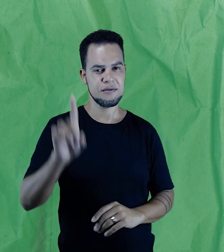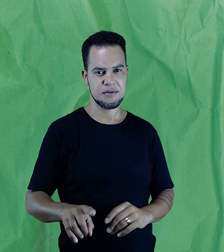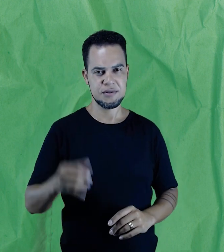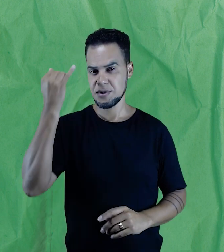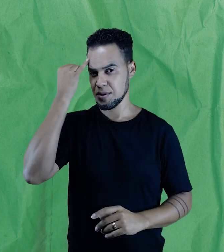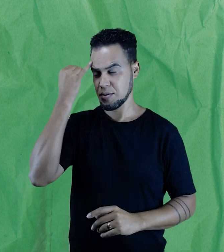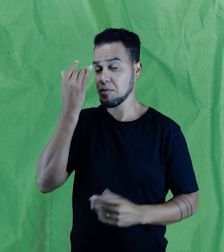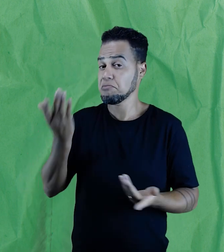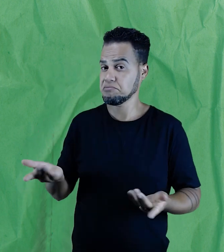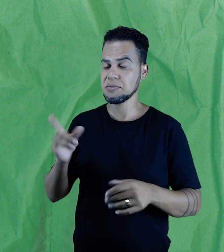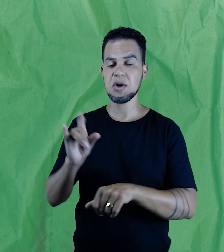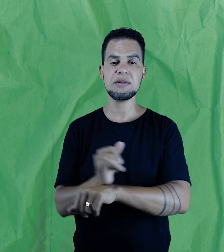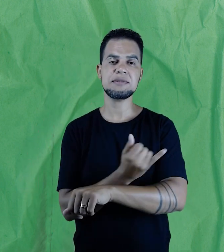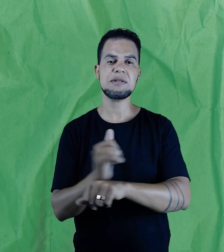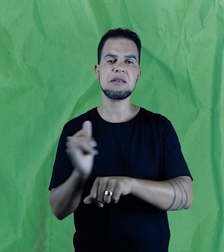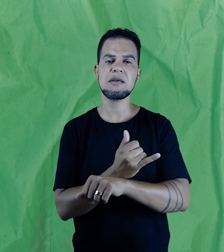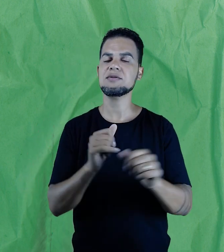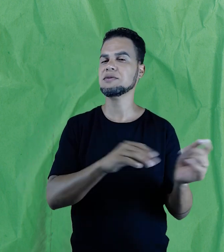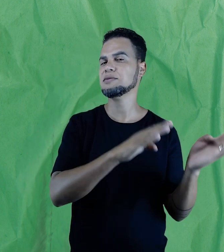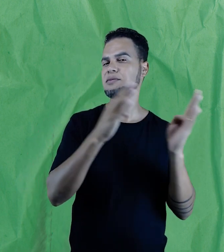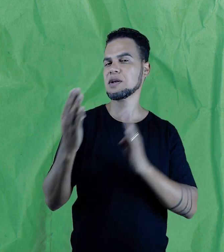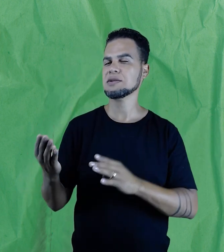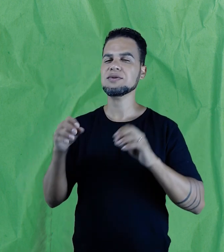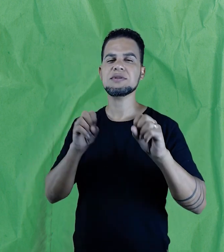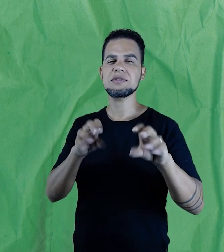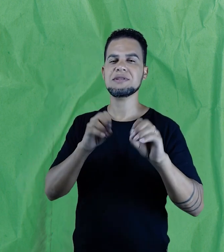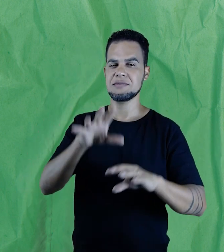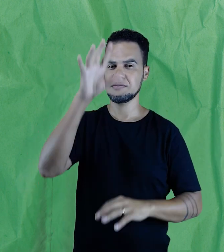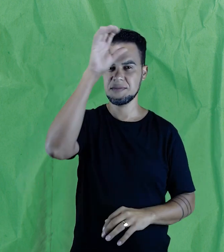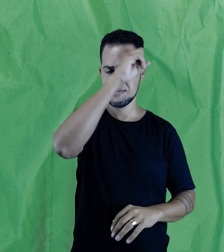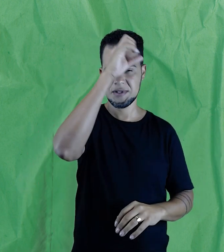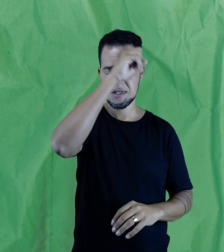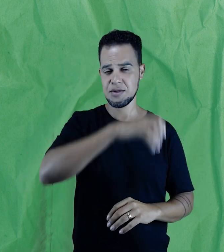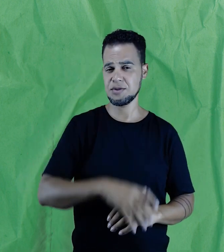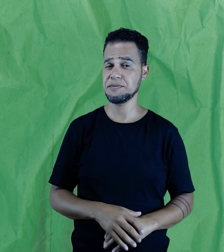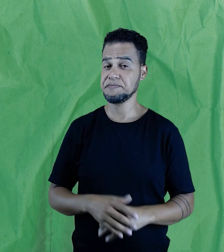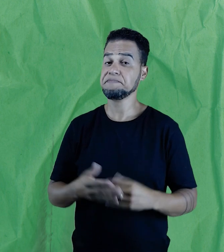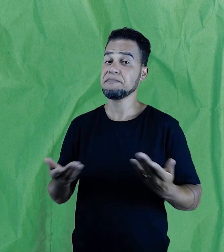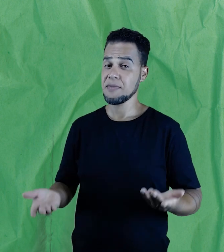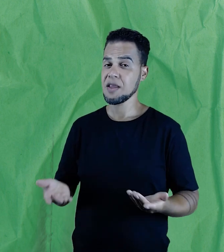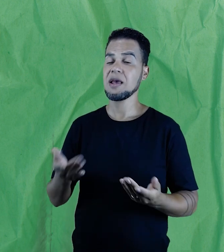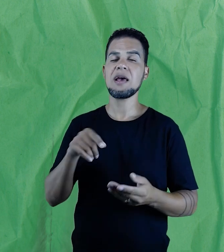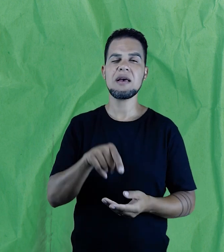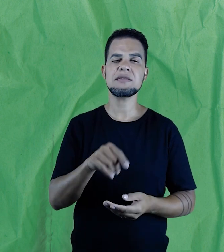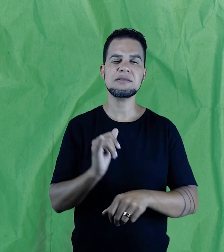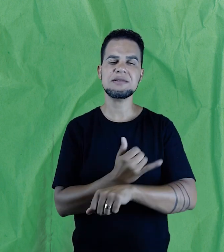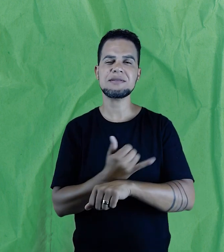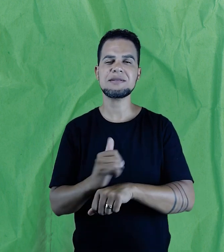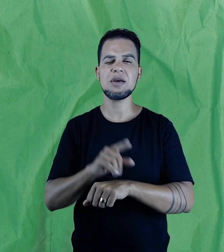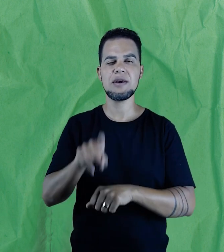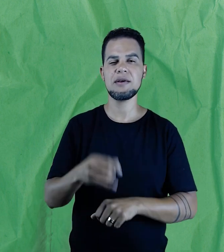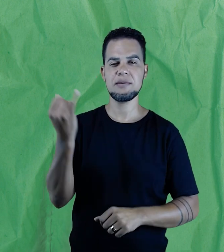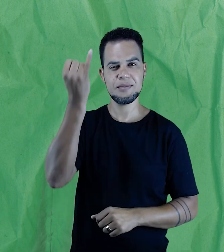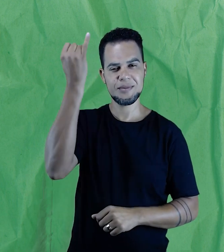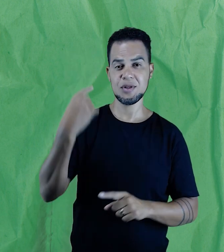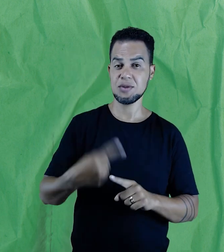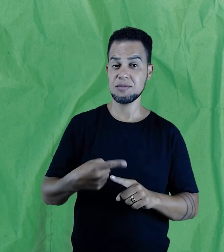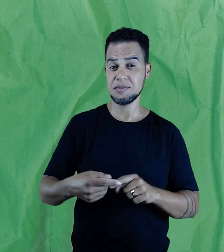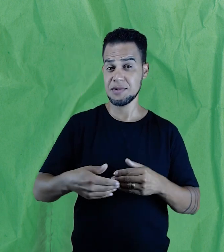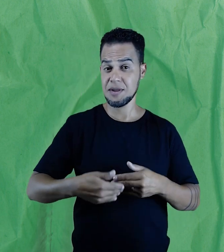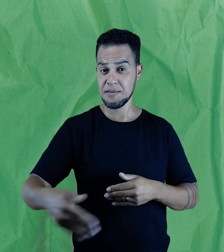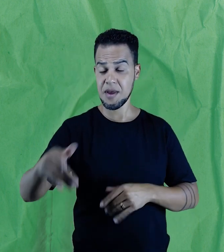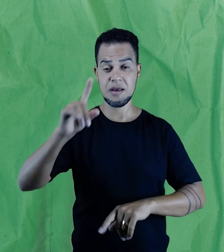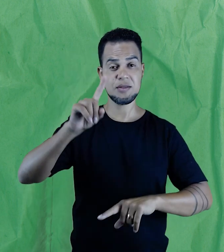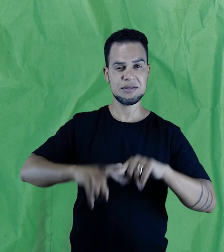intelectual, com recurso no processo de ensino-aprendizagem. Esse recurso ele é importante porque a